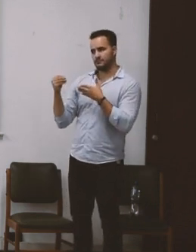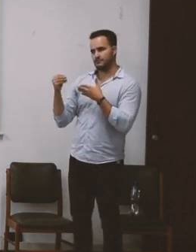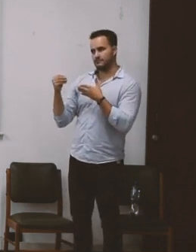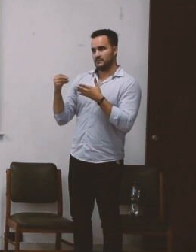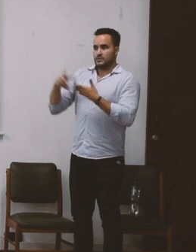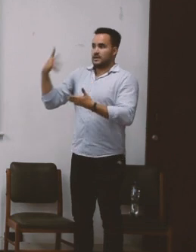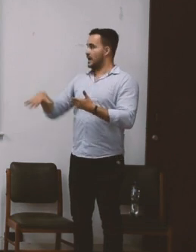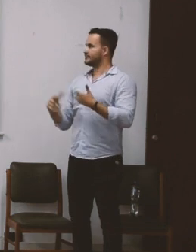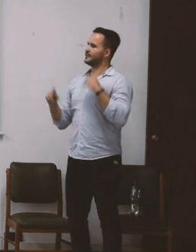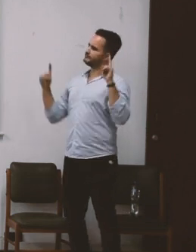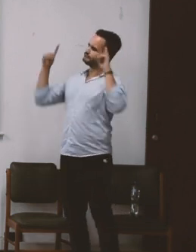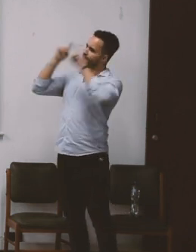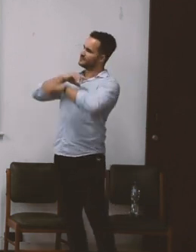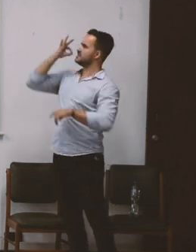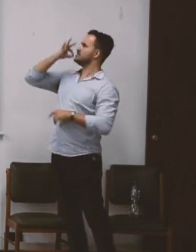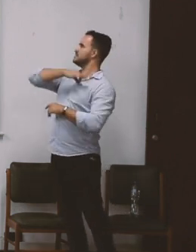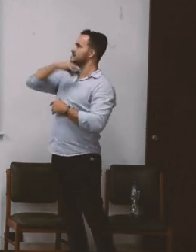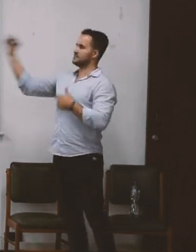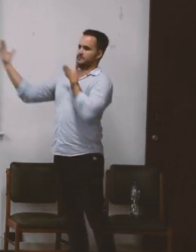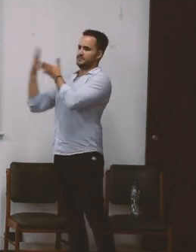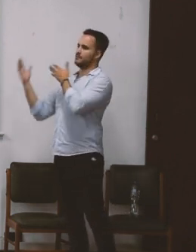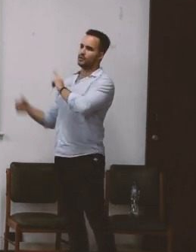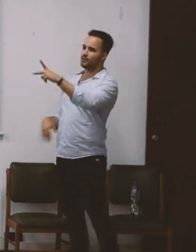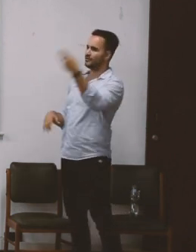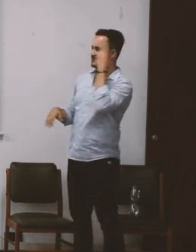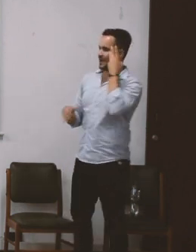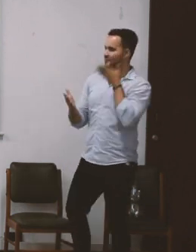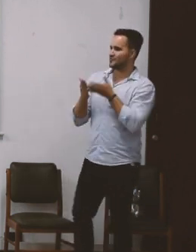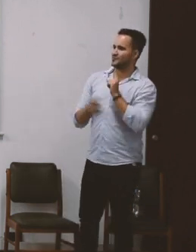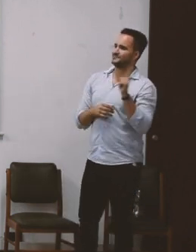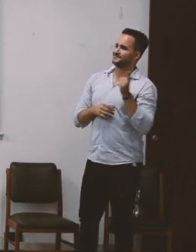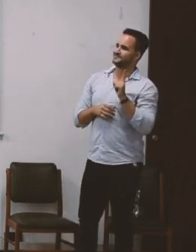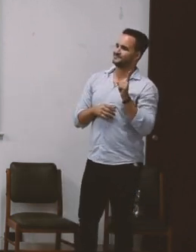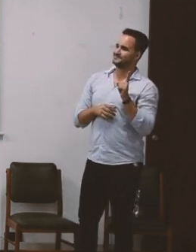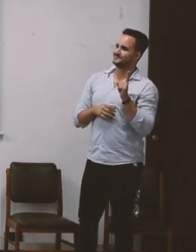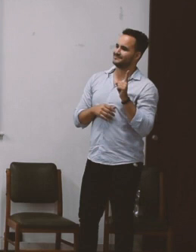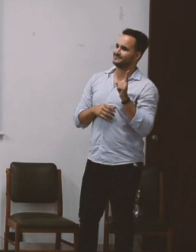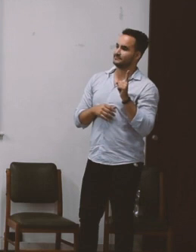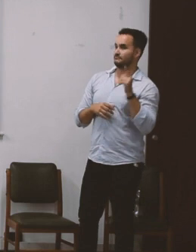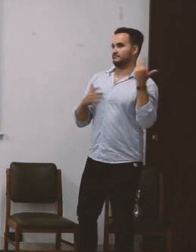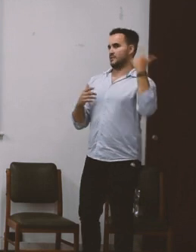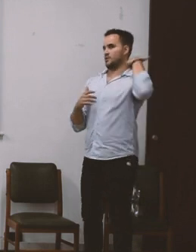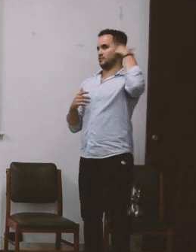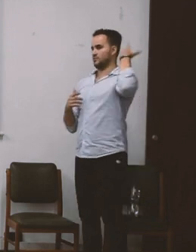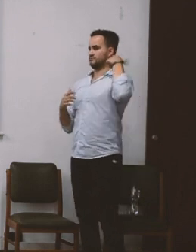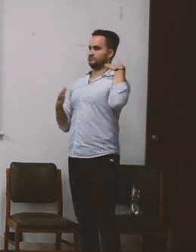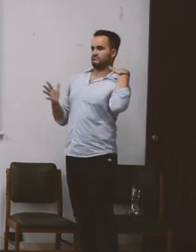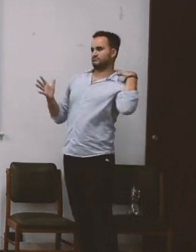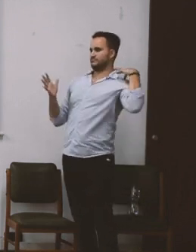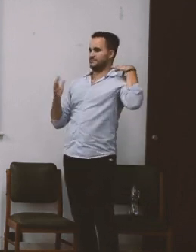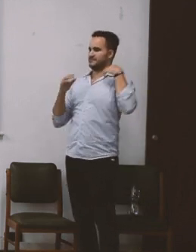Pero me llamó la atención que denunciaran a Alida Boer y no a Isabela, ¿no? Porque además Isabela estaba en el London Fashion Week,